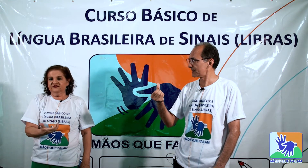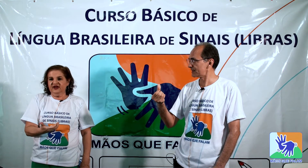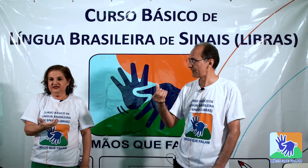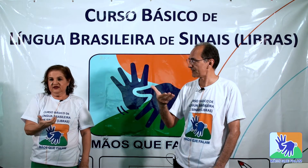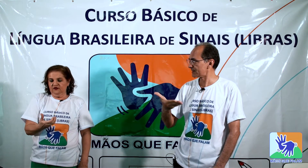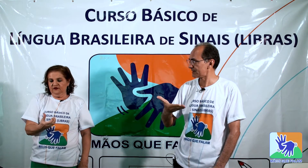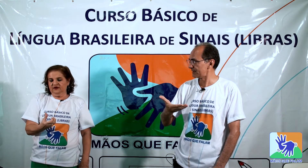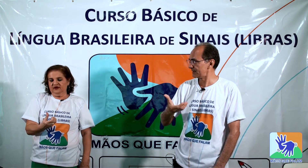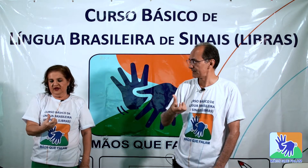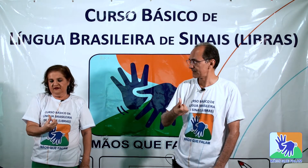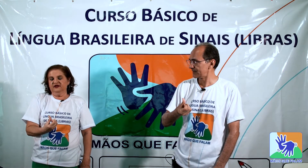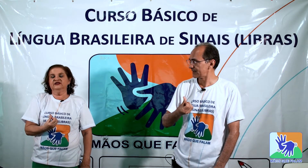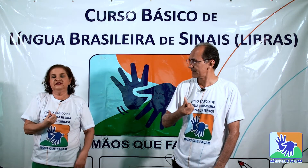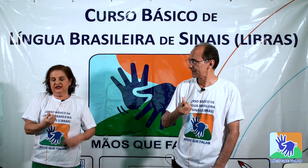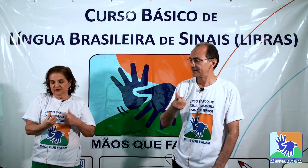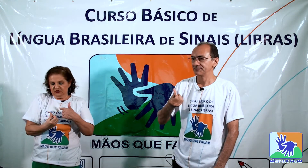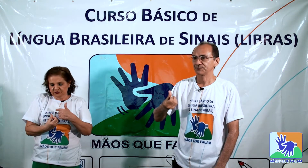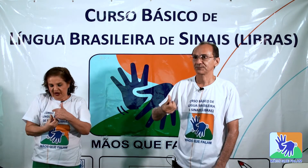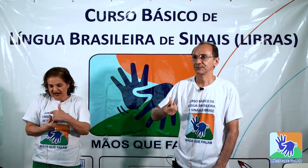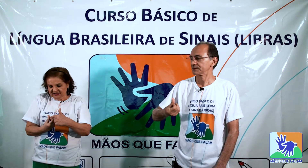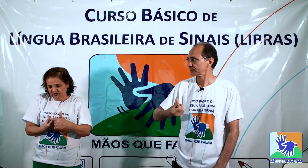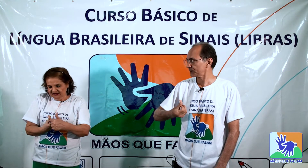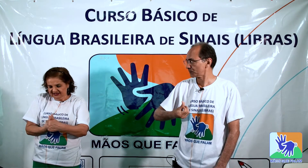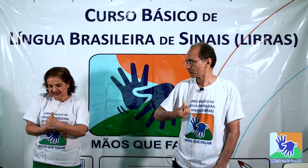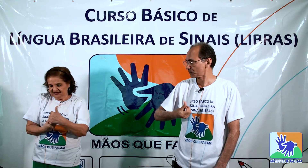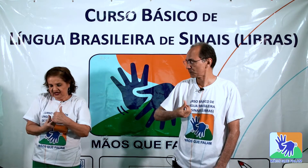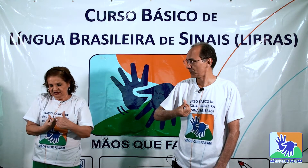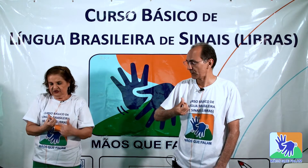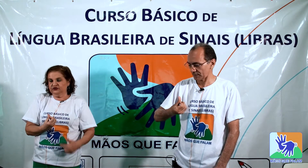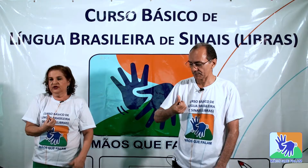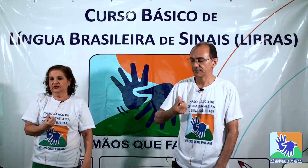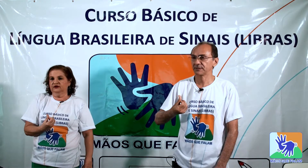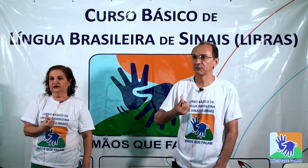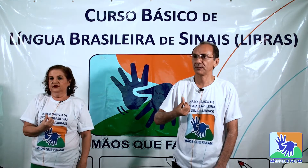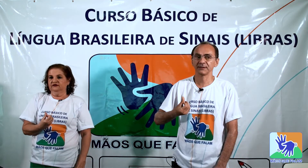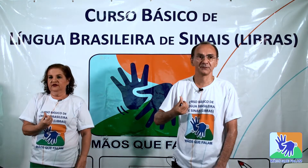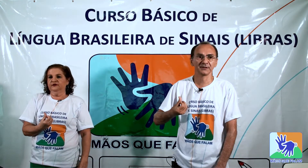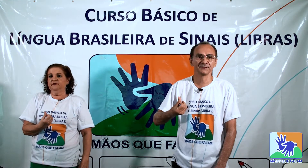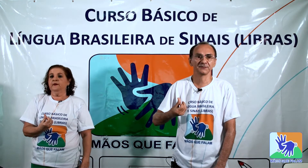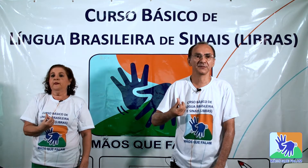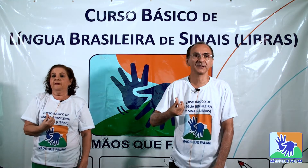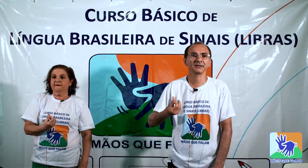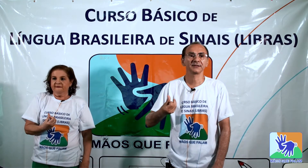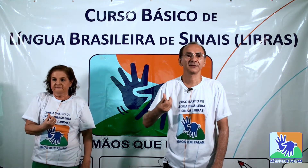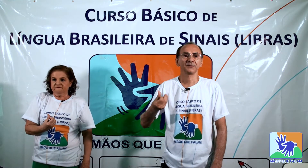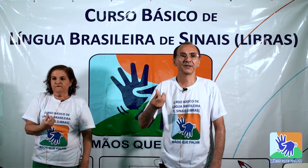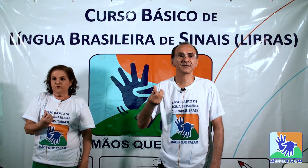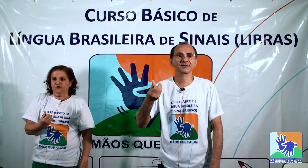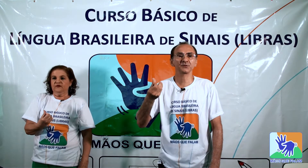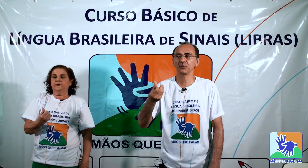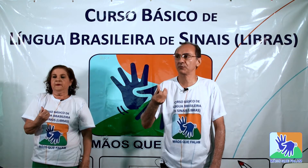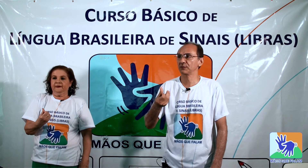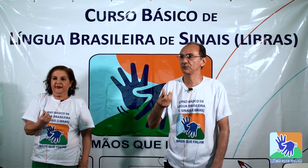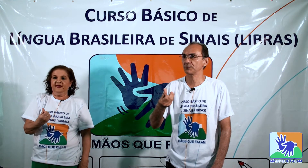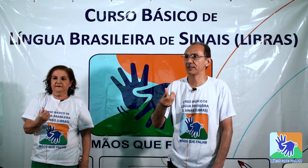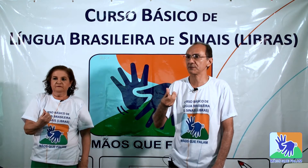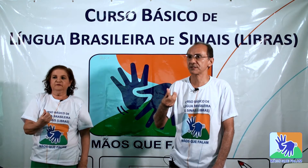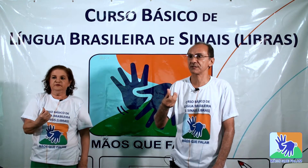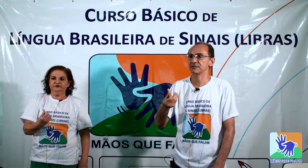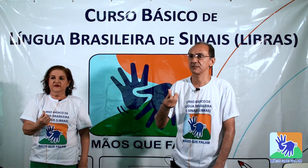faz assim. Exatamente. Parece com o 6, né, gente? Olha aí. Dá parecido com o numeral 6.